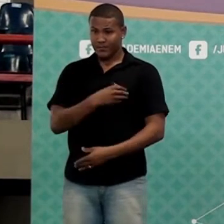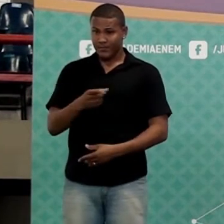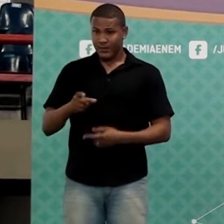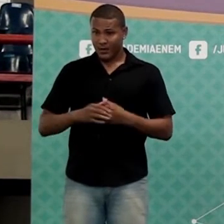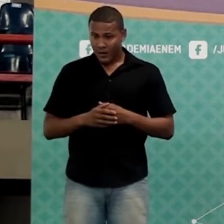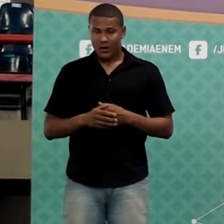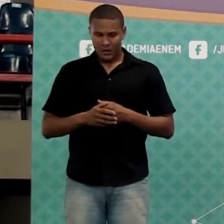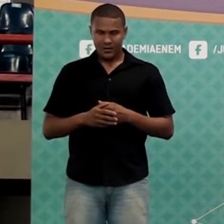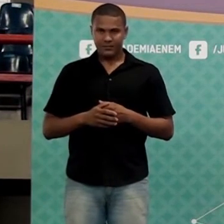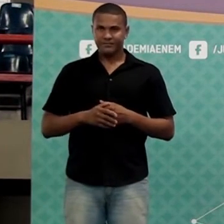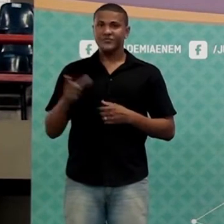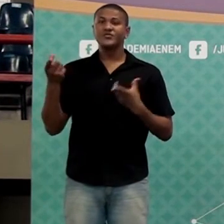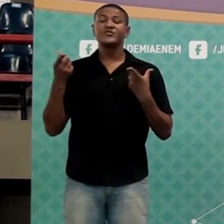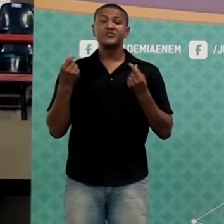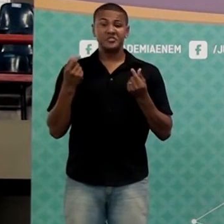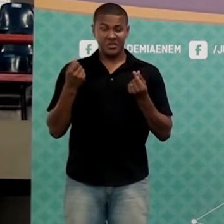dinheiro?